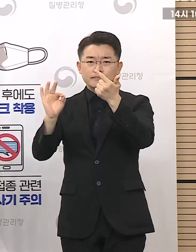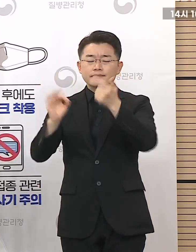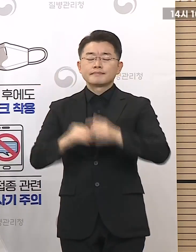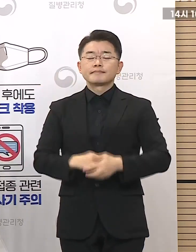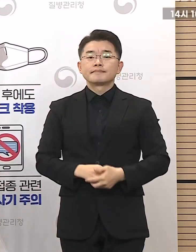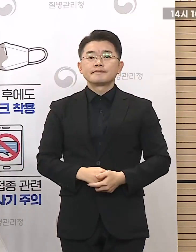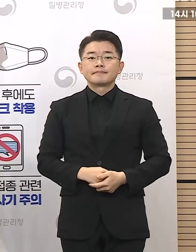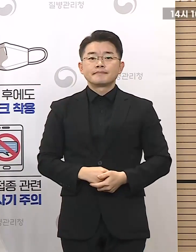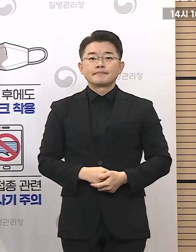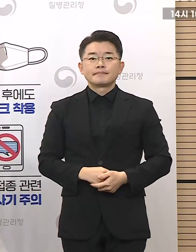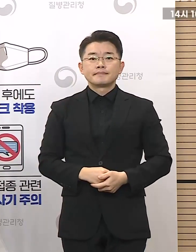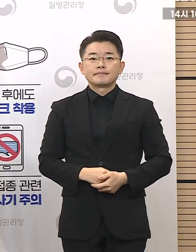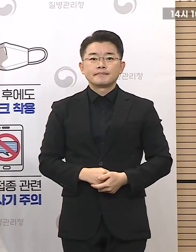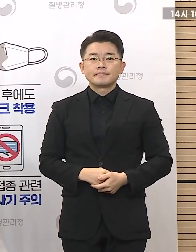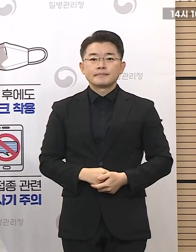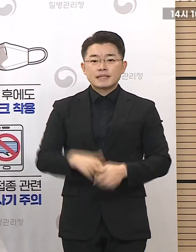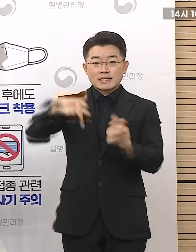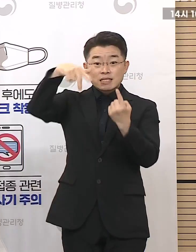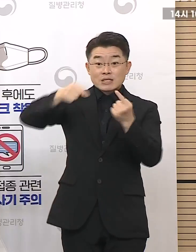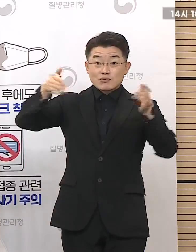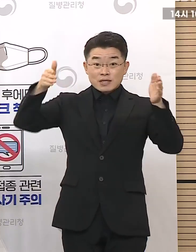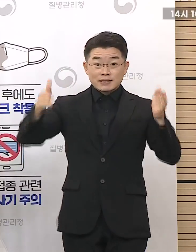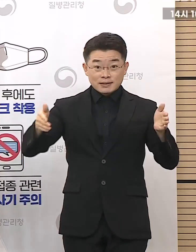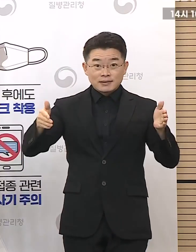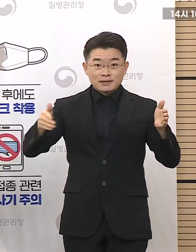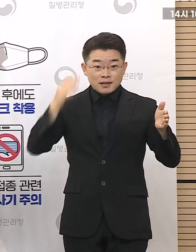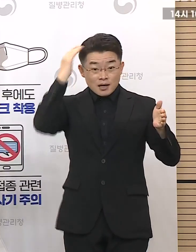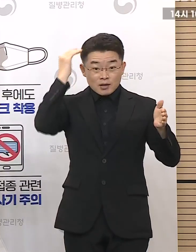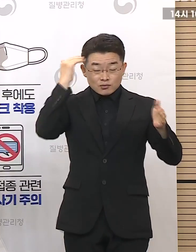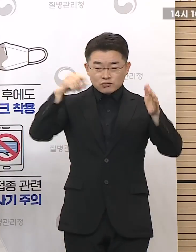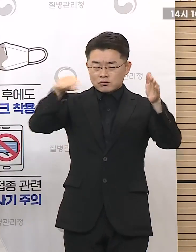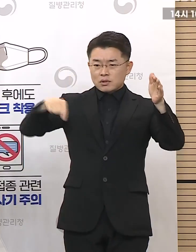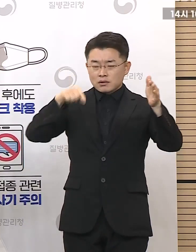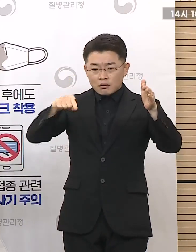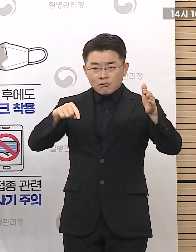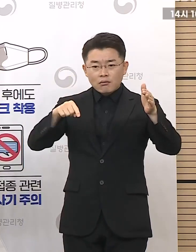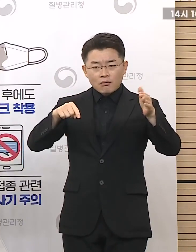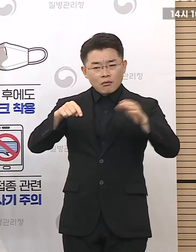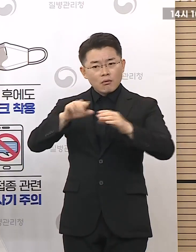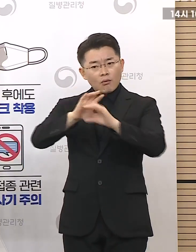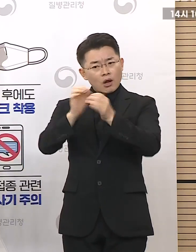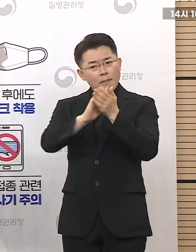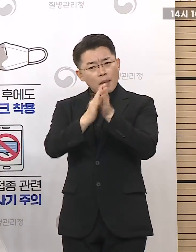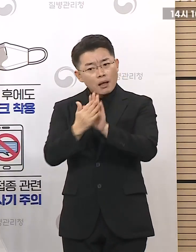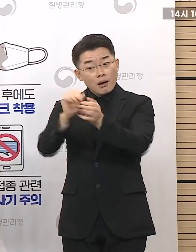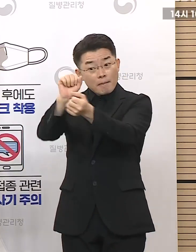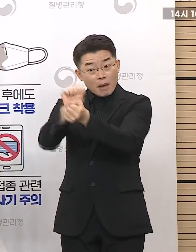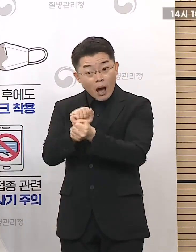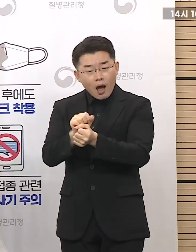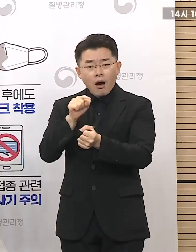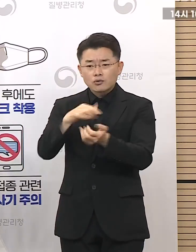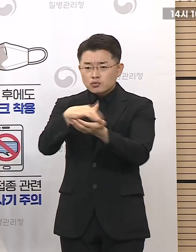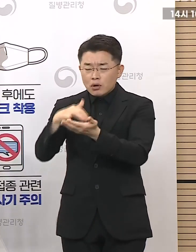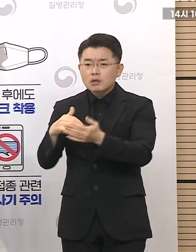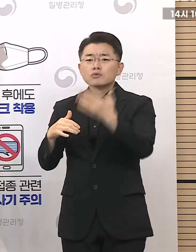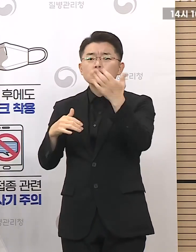26.2%입니다. 최근 1주간 국내 감염 사례에서 주요 변이 바이러스 검출률은